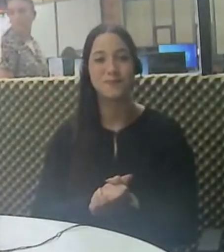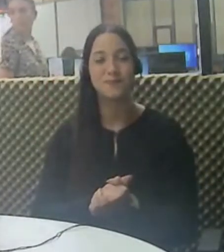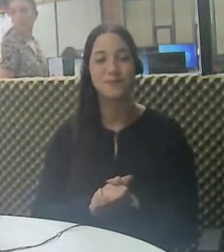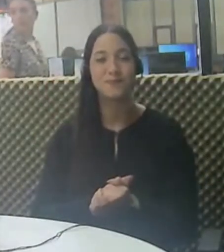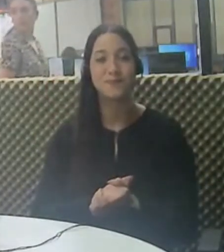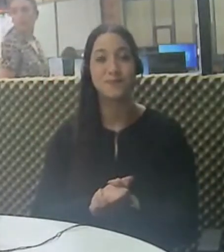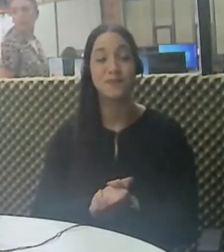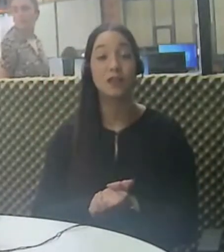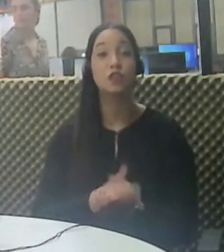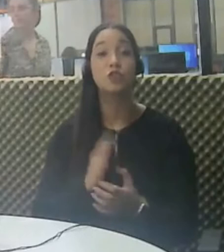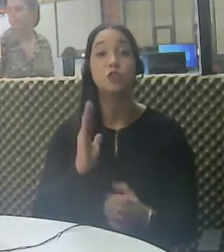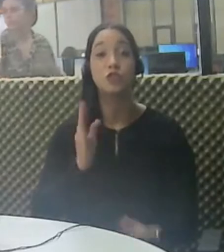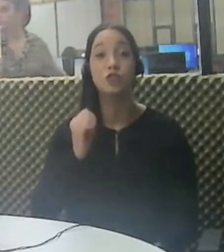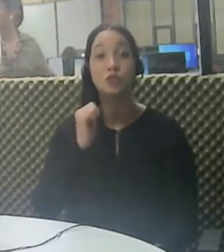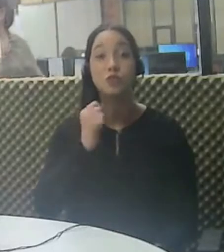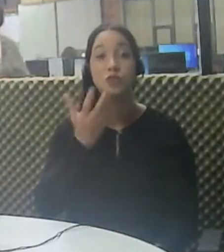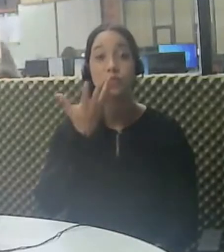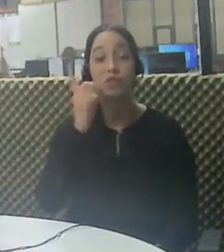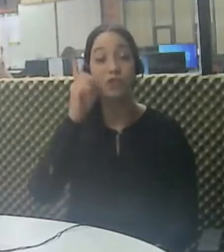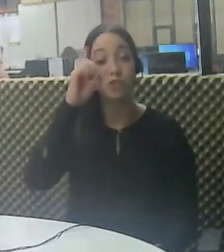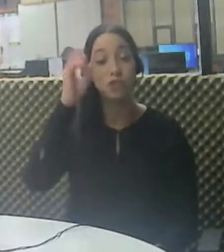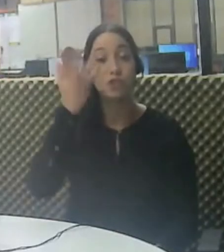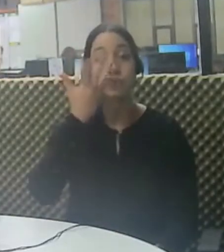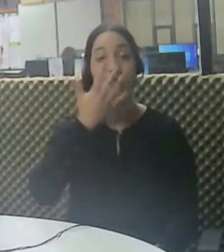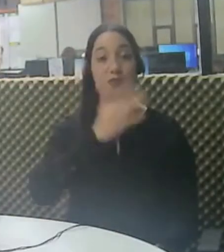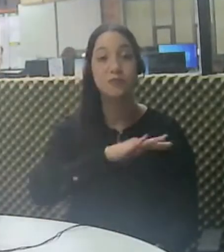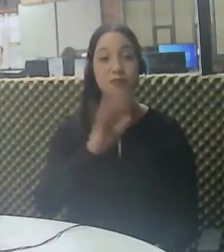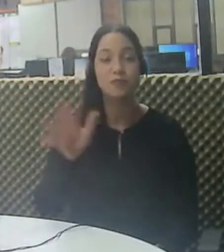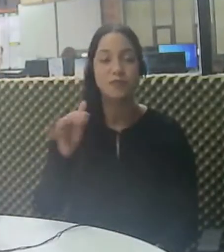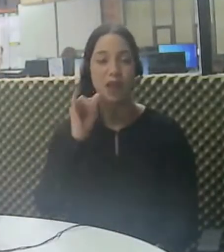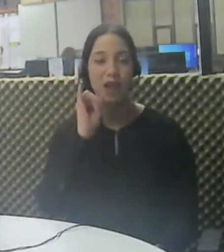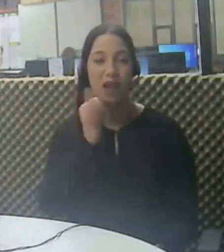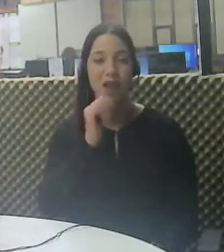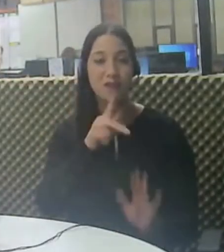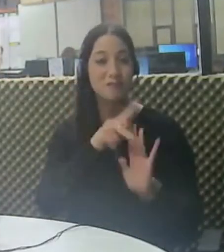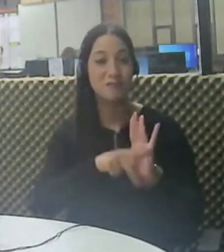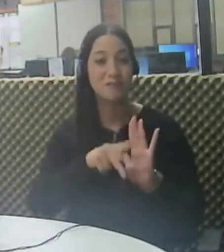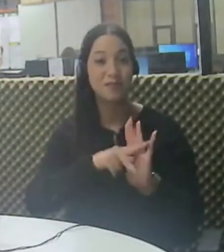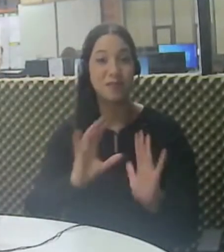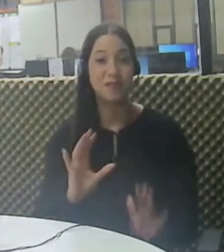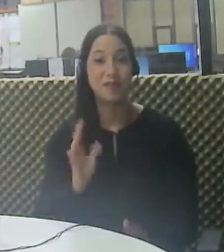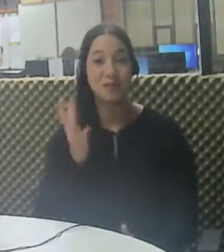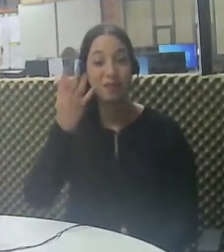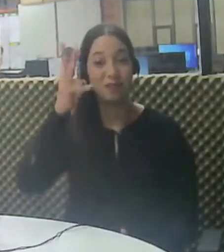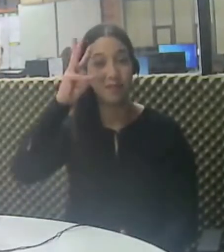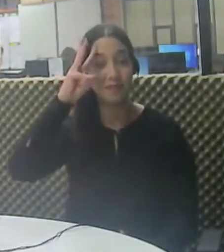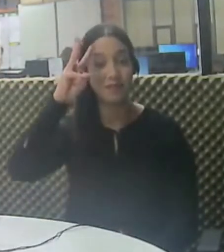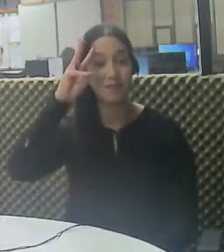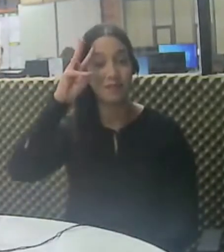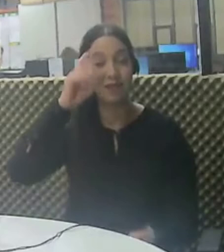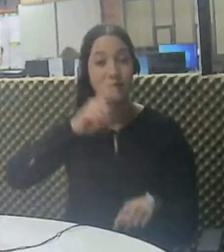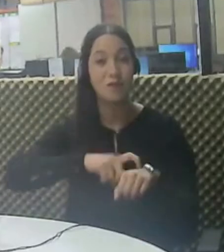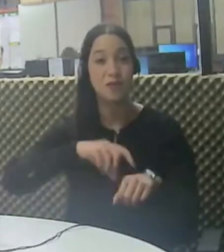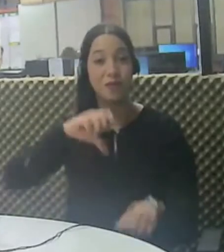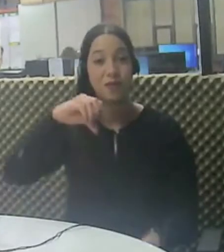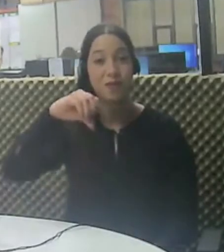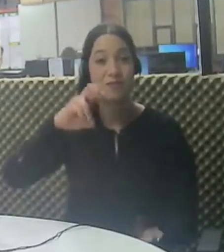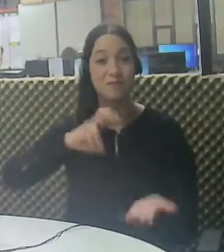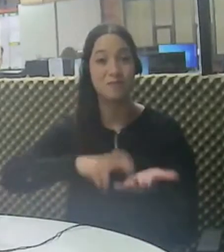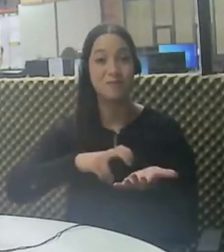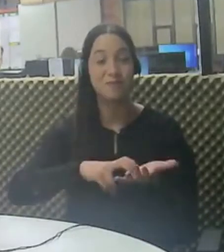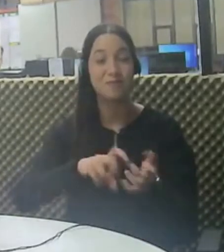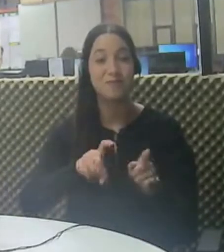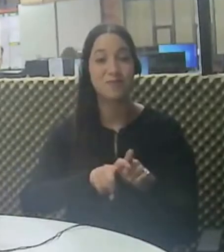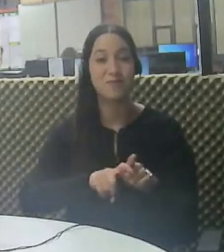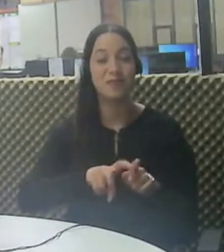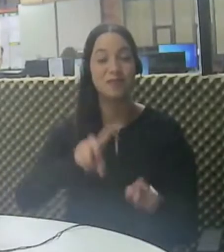E está chegando o Dia das Crianças. O projeto Contações de Histórias acontece na terça-feira às 9 da manhã e na quinta